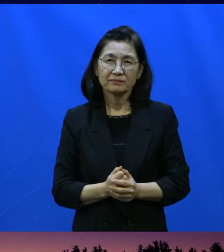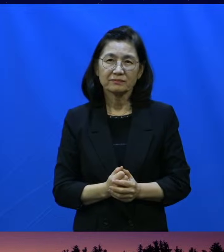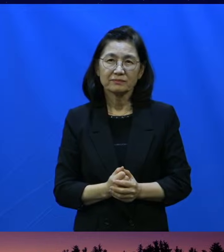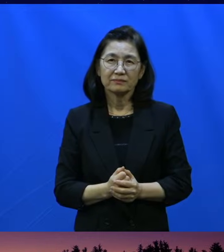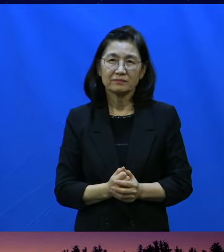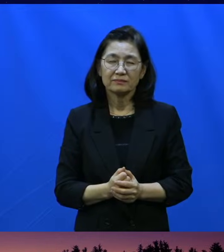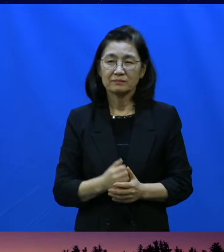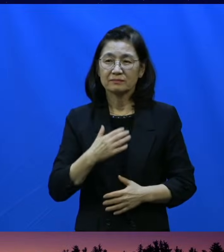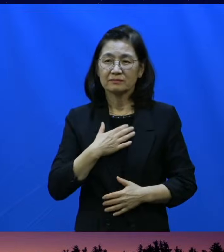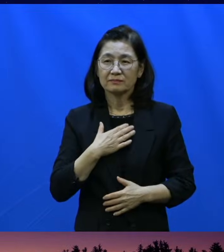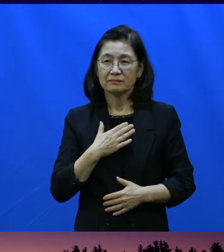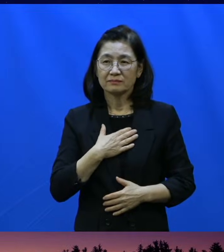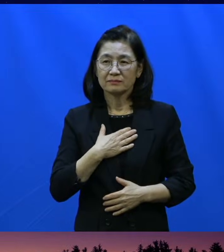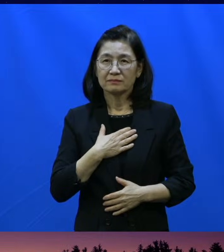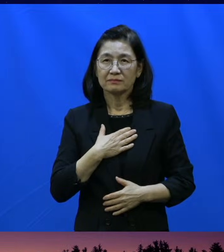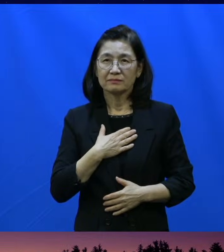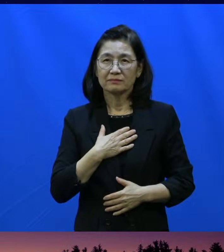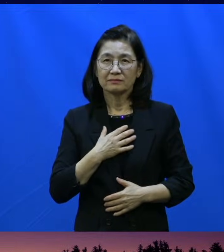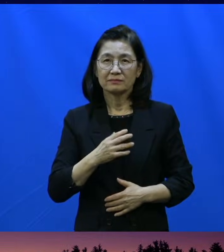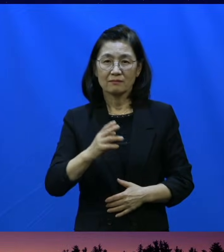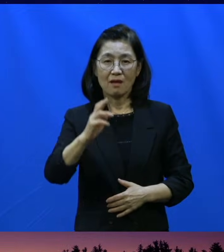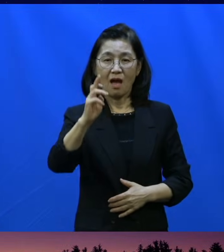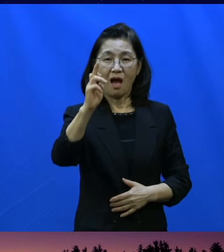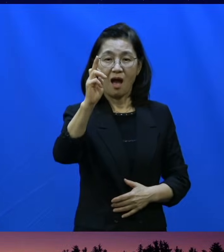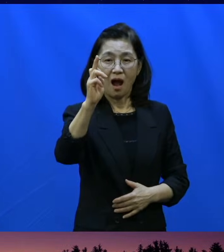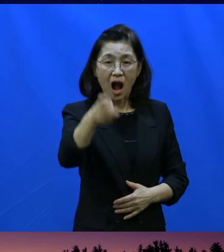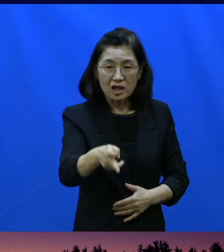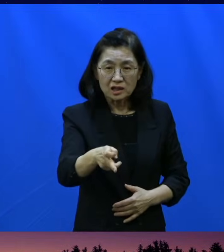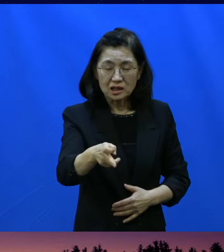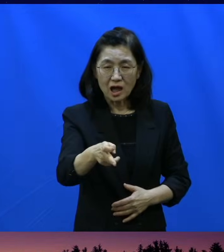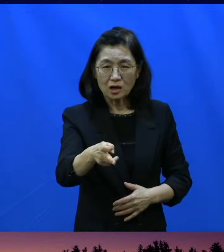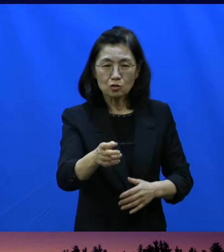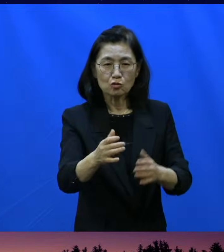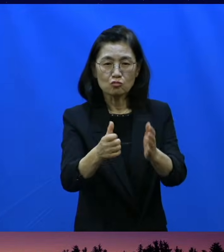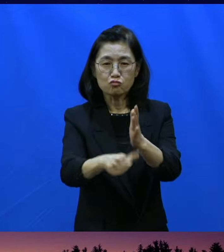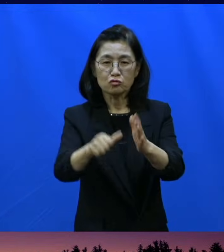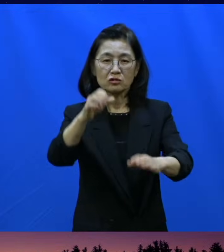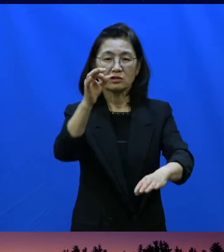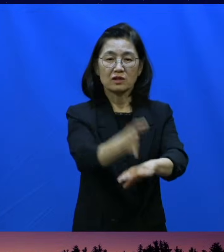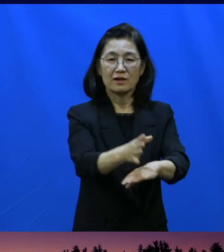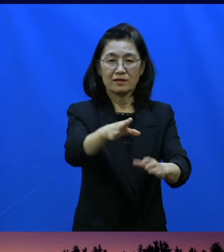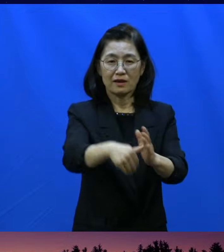내가 하나님이에요. 카드 팍 긁을 때 내가 하나님이에요.